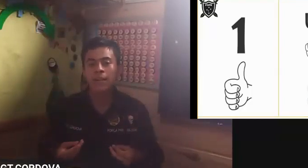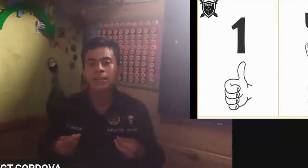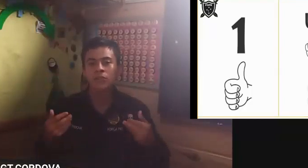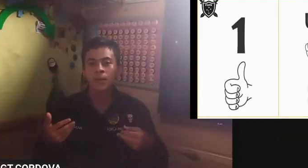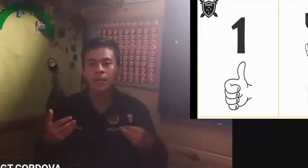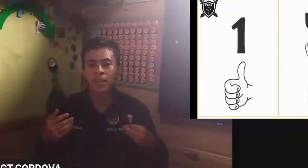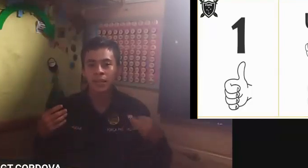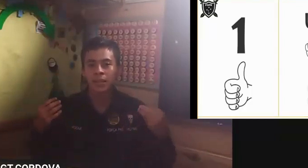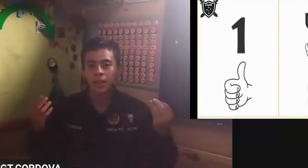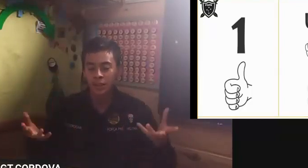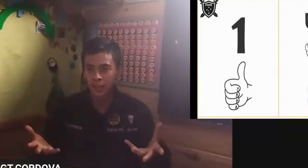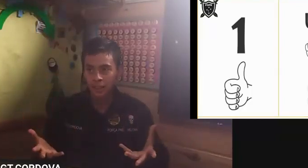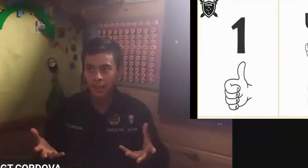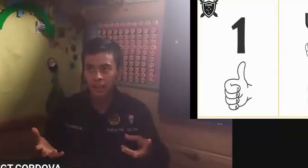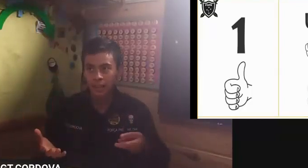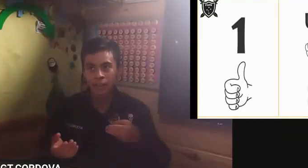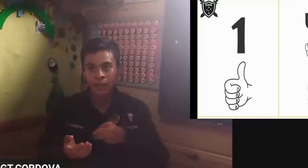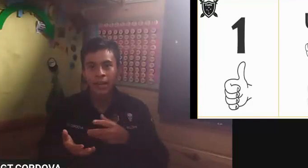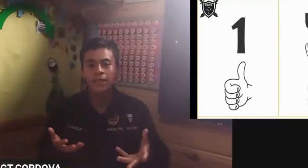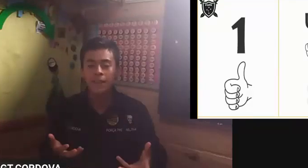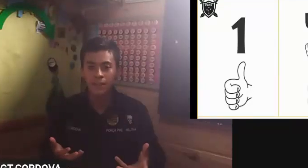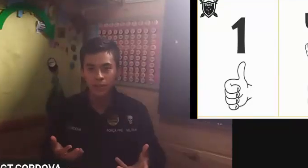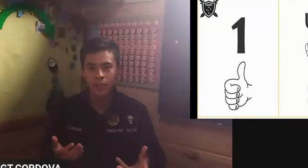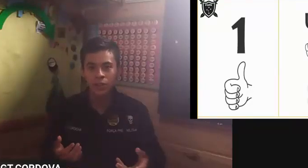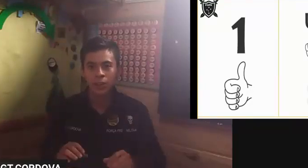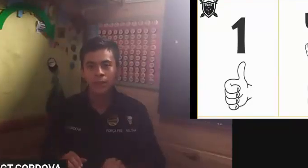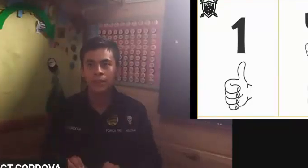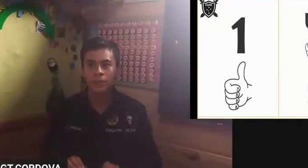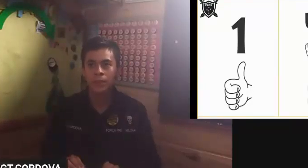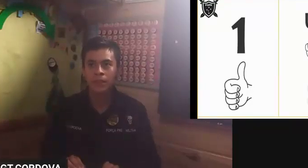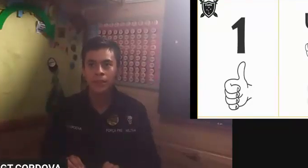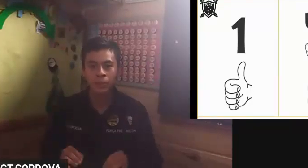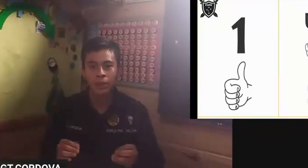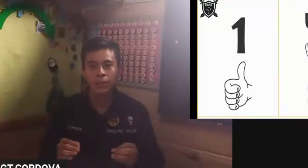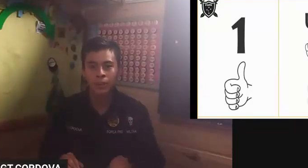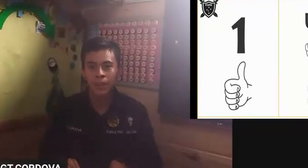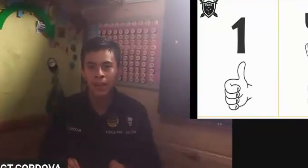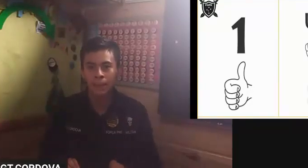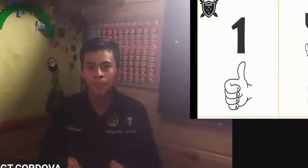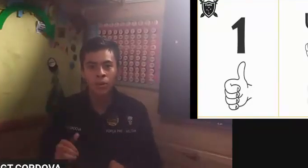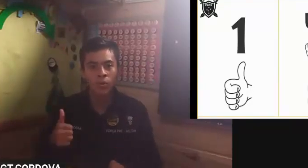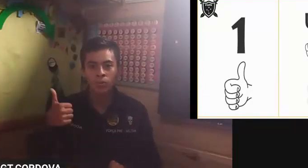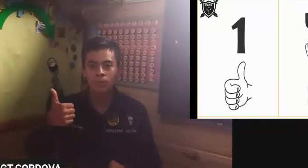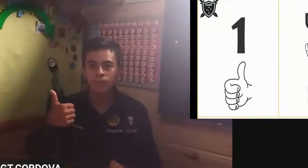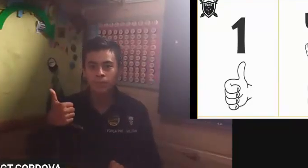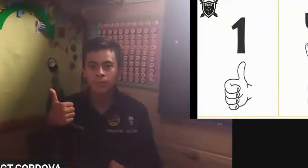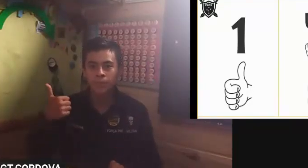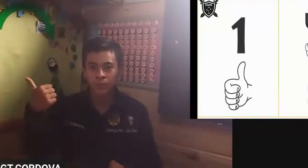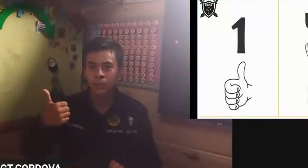face de uma maneira que caracterize o que a gente quer falar. Então, por exemplo, eu estou querendo falar só estou